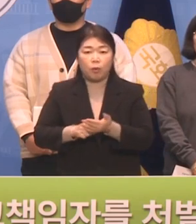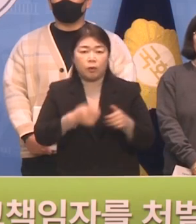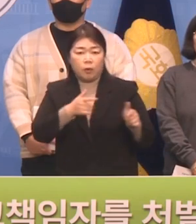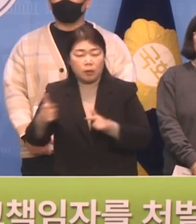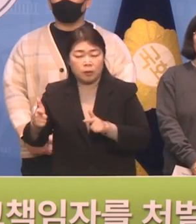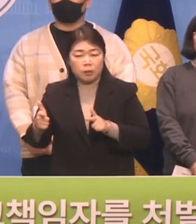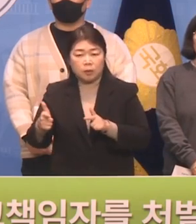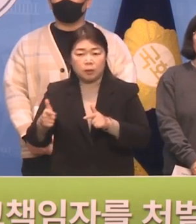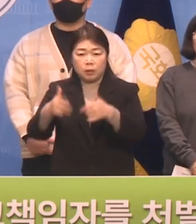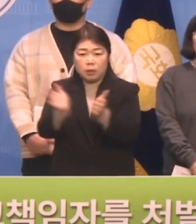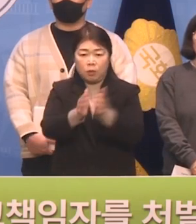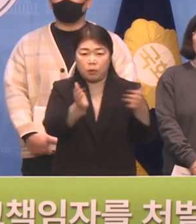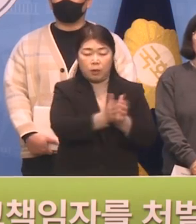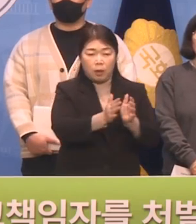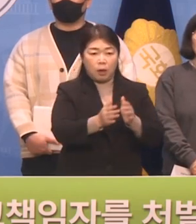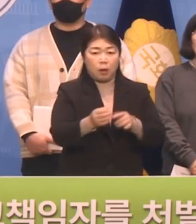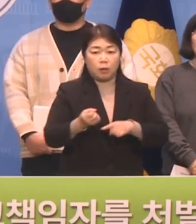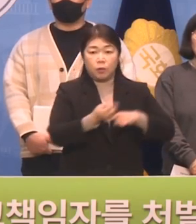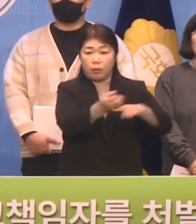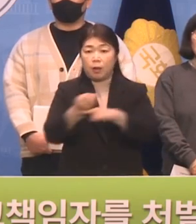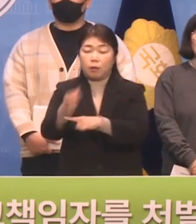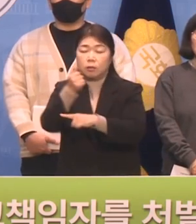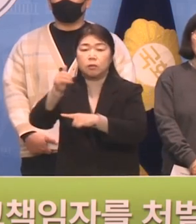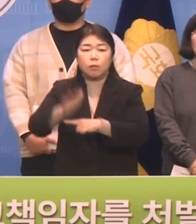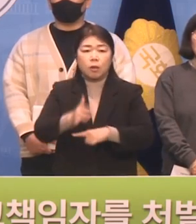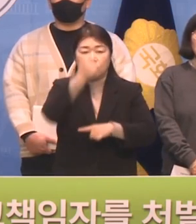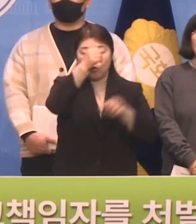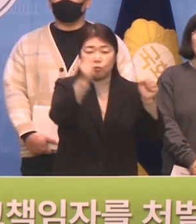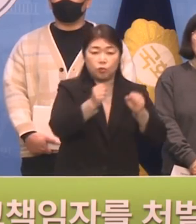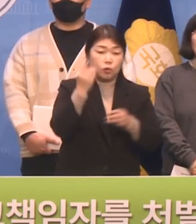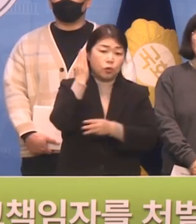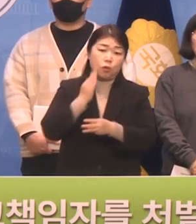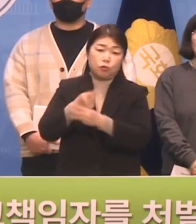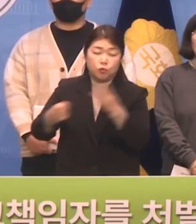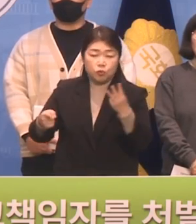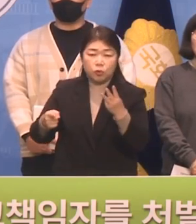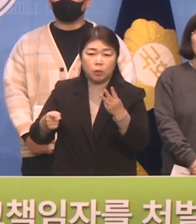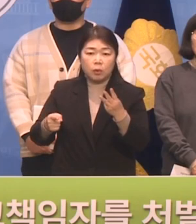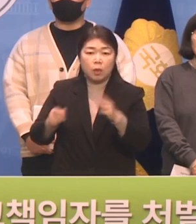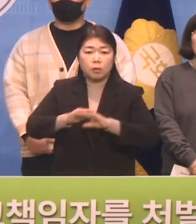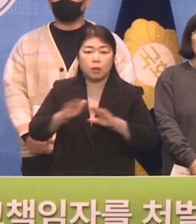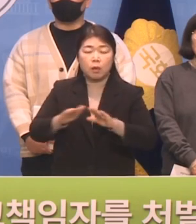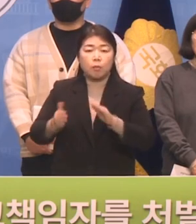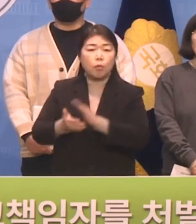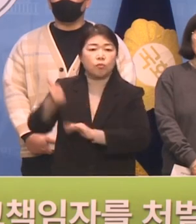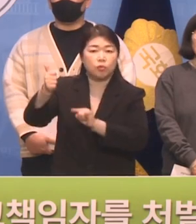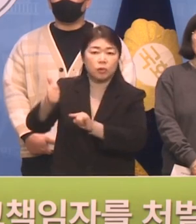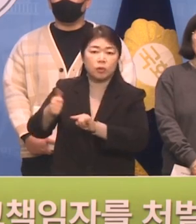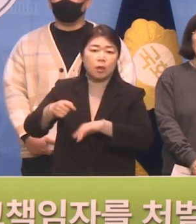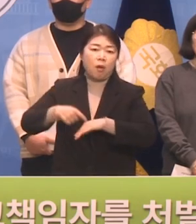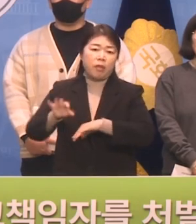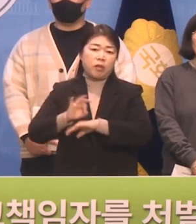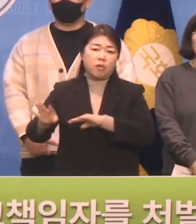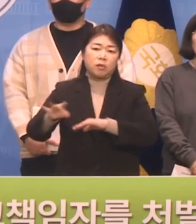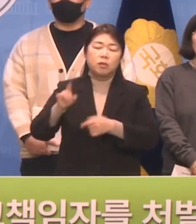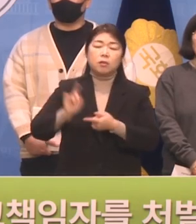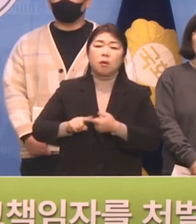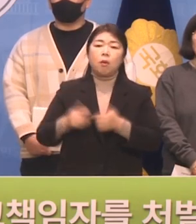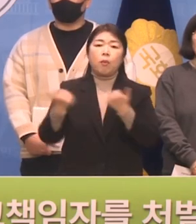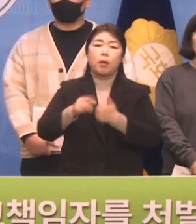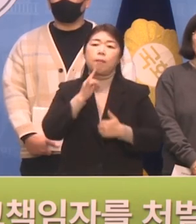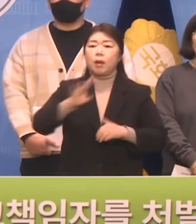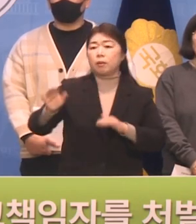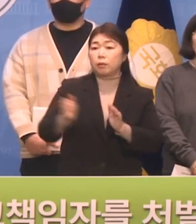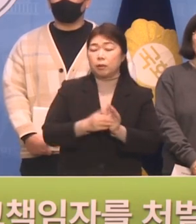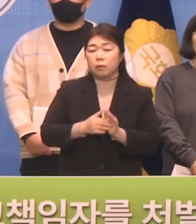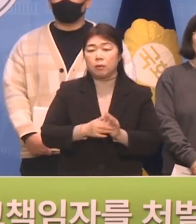기관과 부서에 전파되었지만 충청북도와 청주시 재난안전대책본부는 형식적 회의만을 하였고